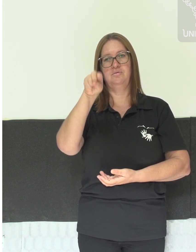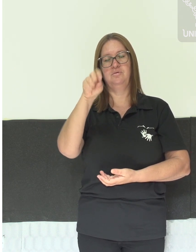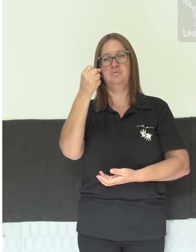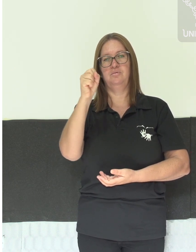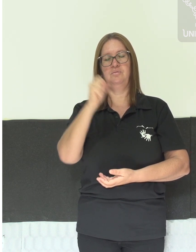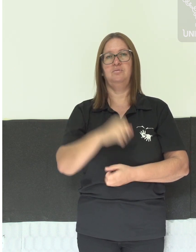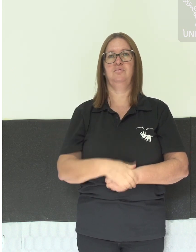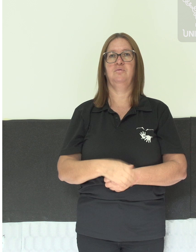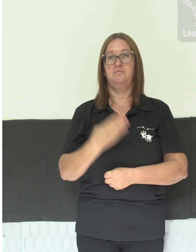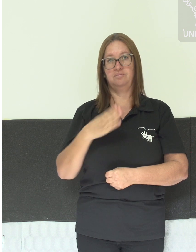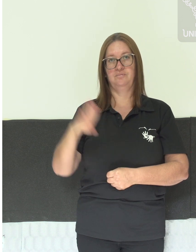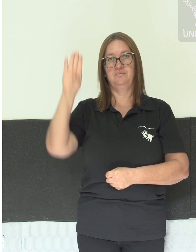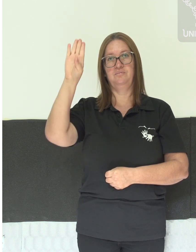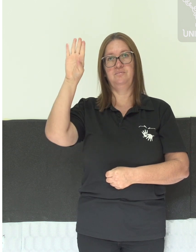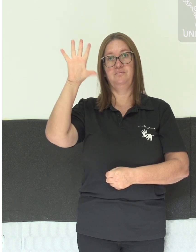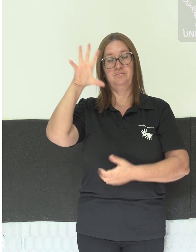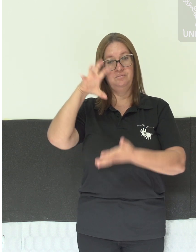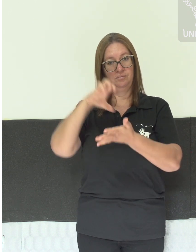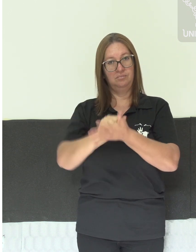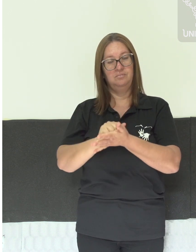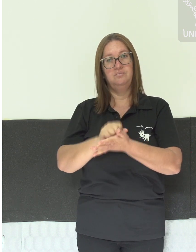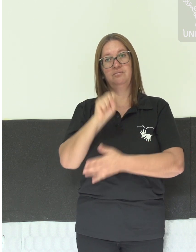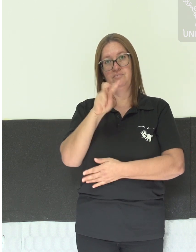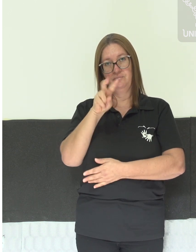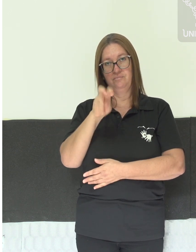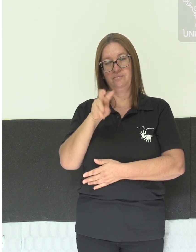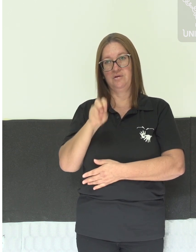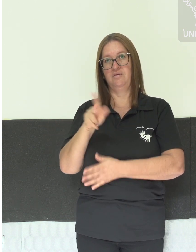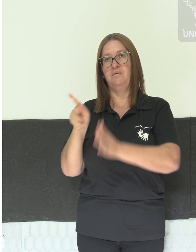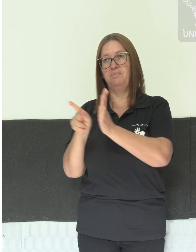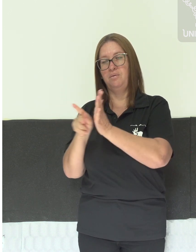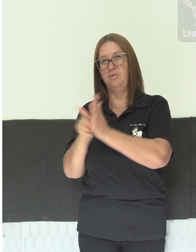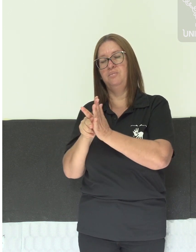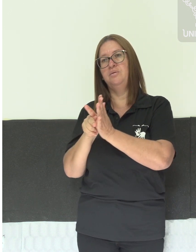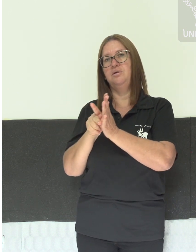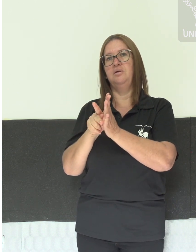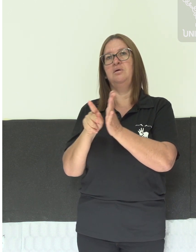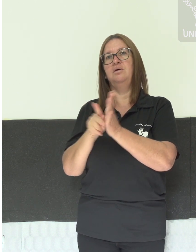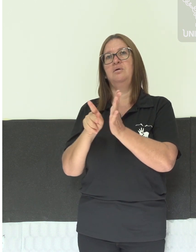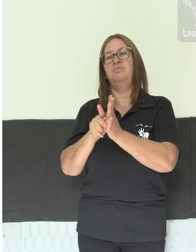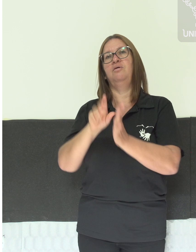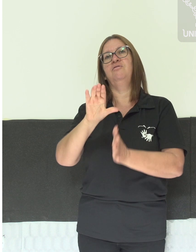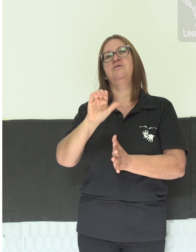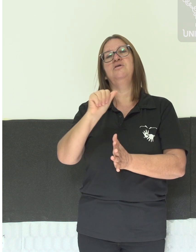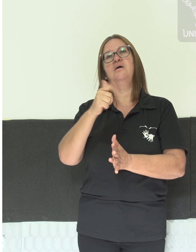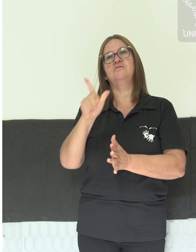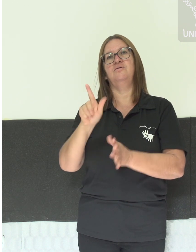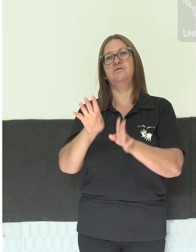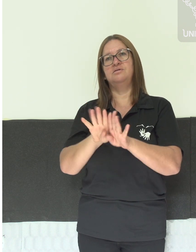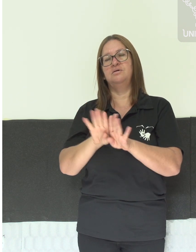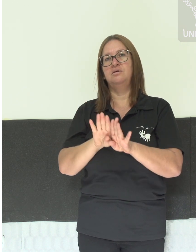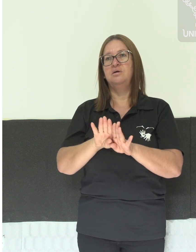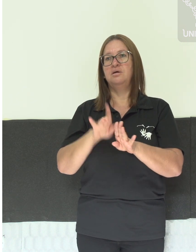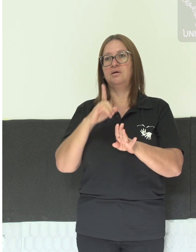7.3.5.8 O candidato inscrito em vagas reservadas às ações afirmativas que